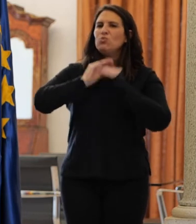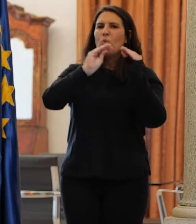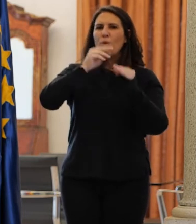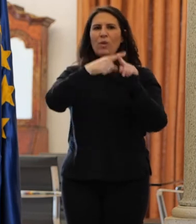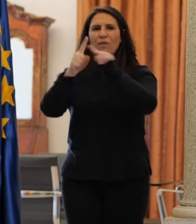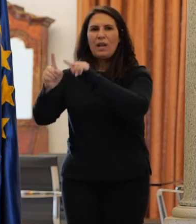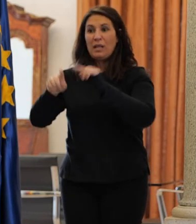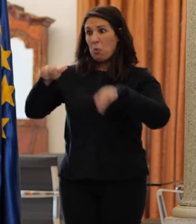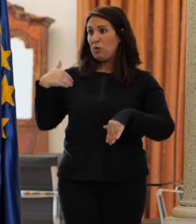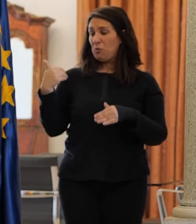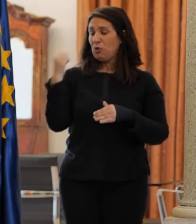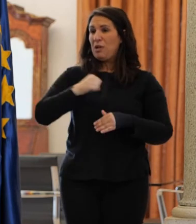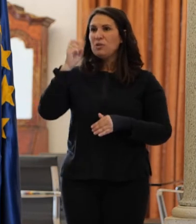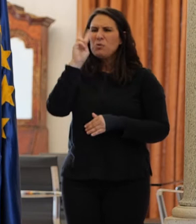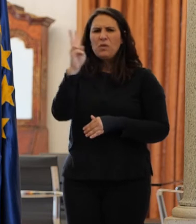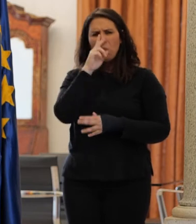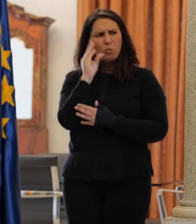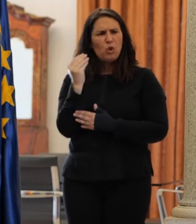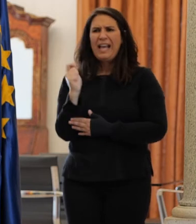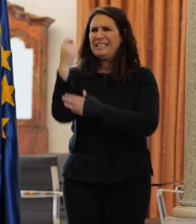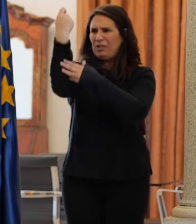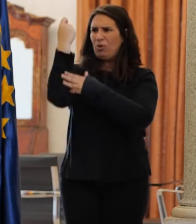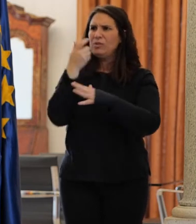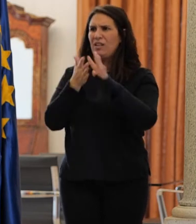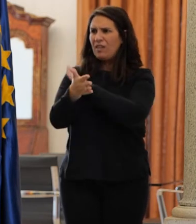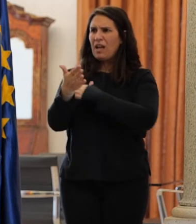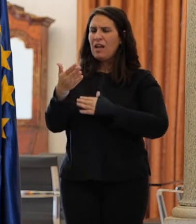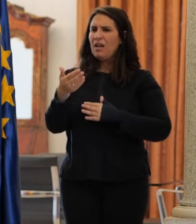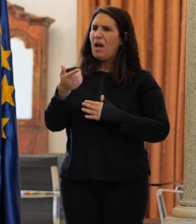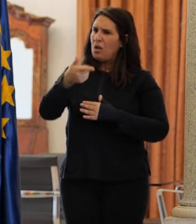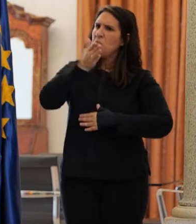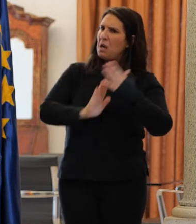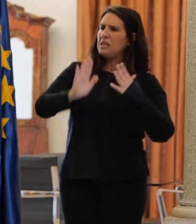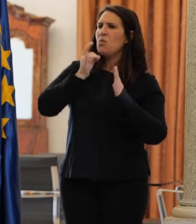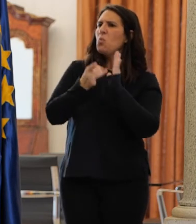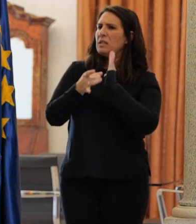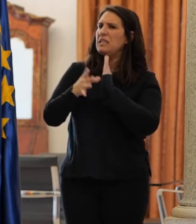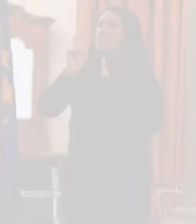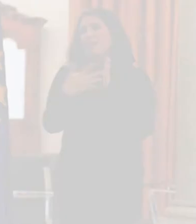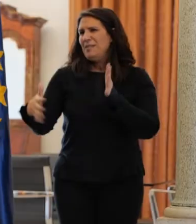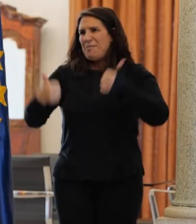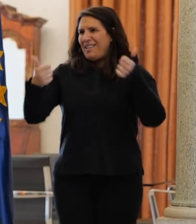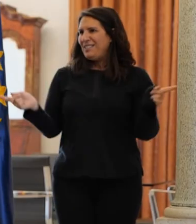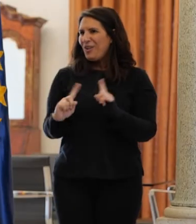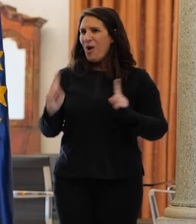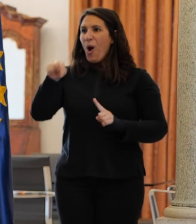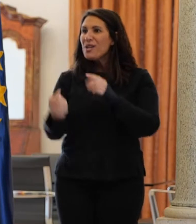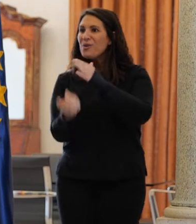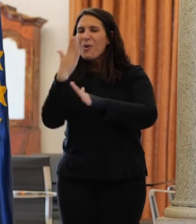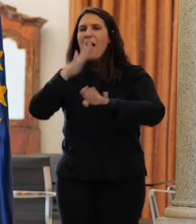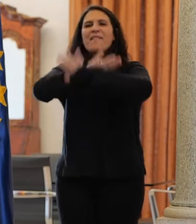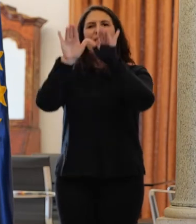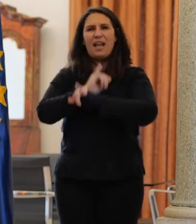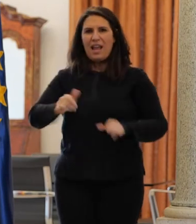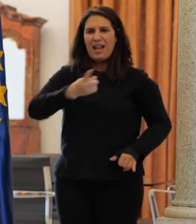Cristo, que tiene mucho éxito, y por tanto, hay una parte también cualitativa que tenemos que subrayar. Es un día feliz para